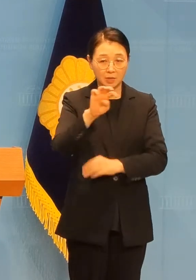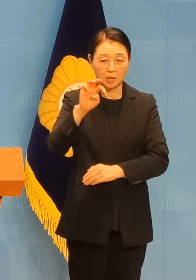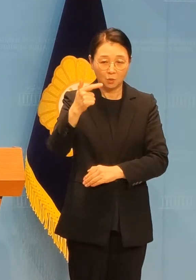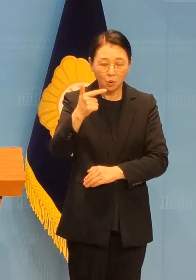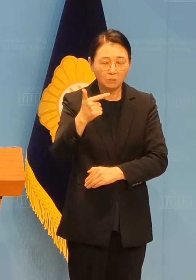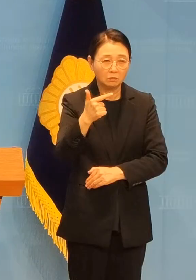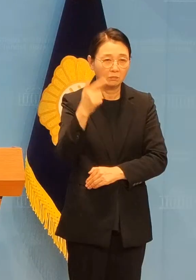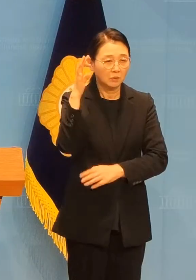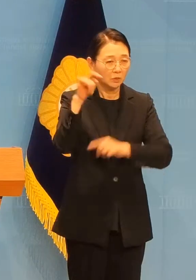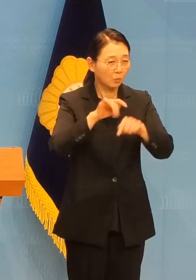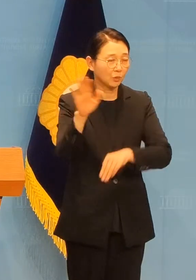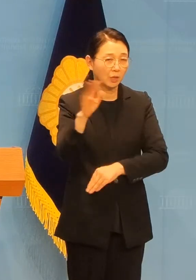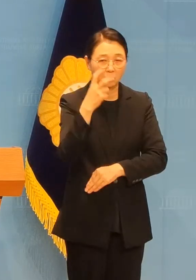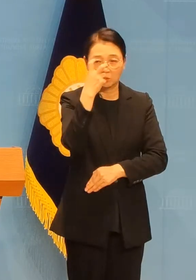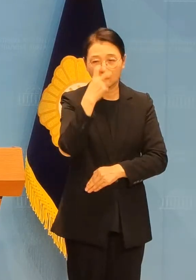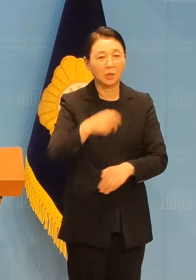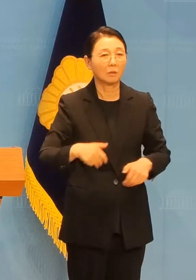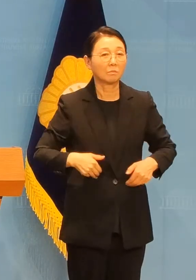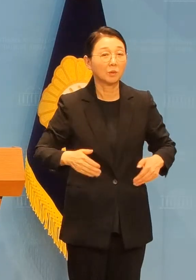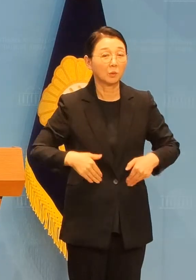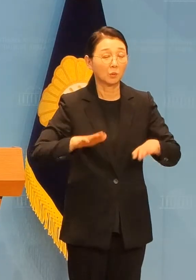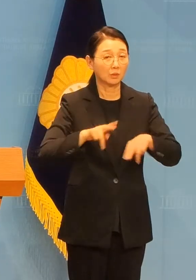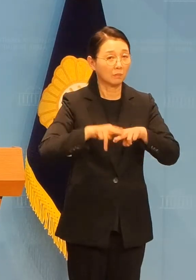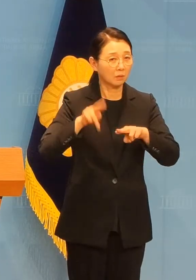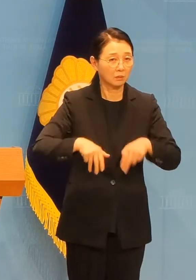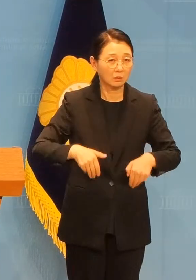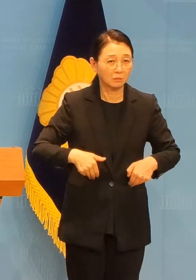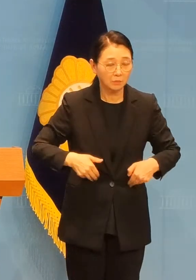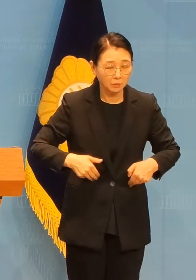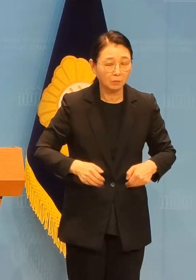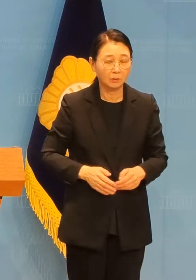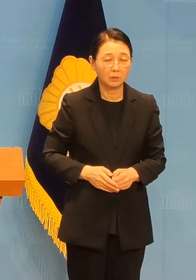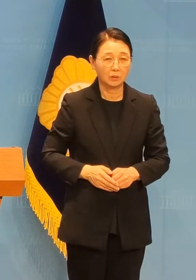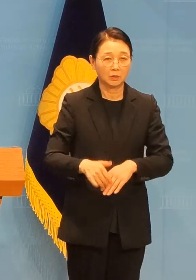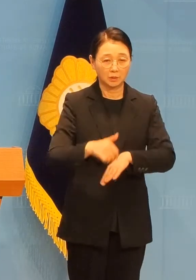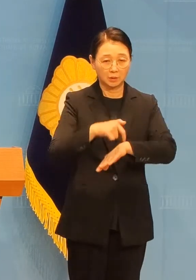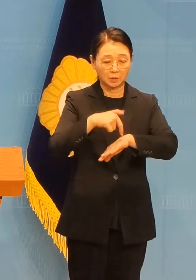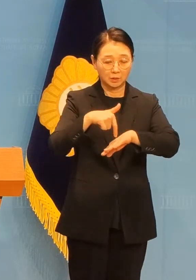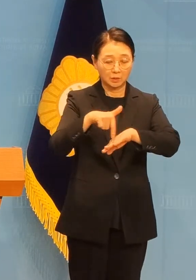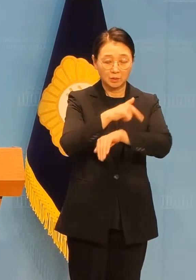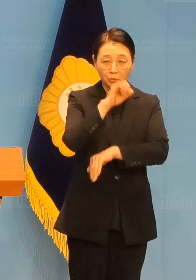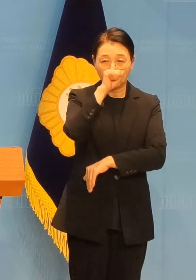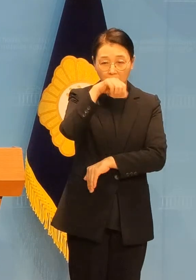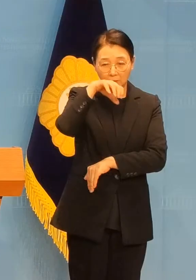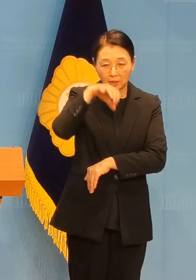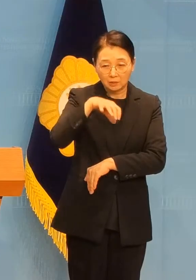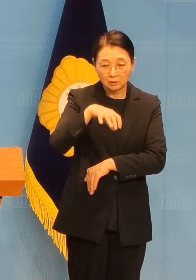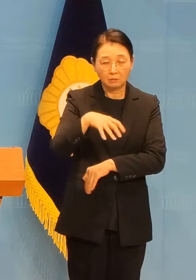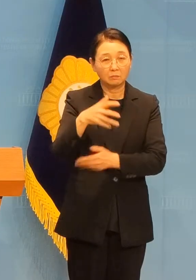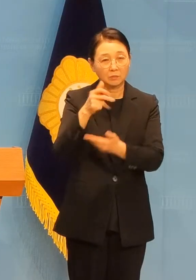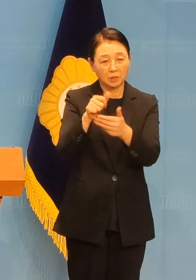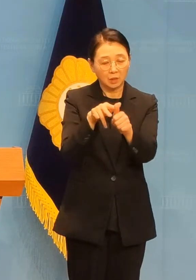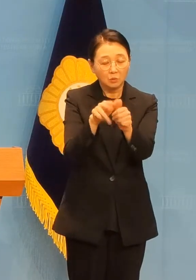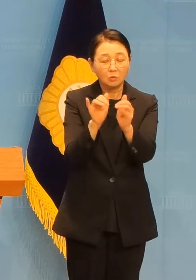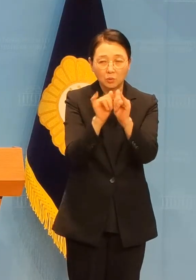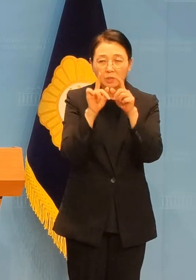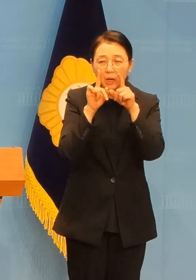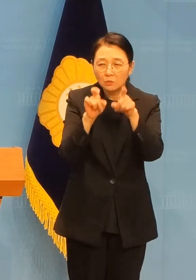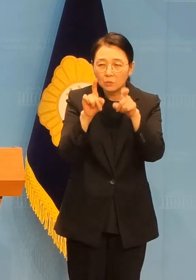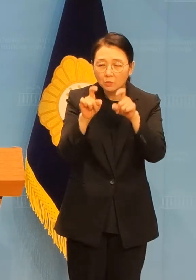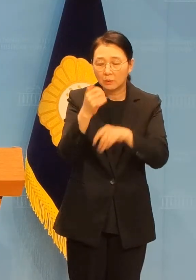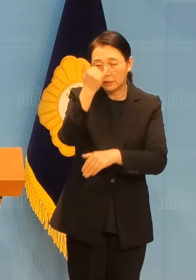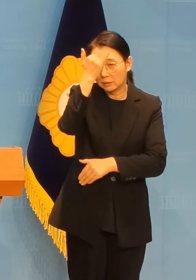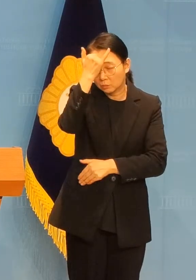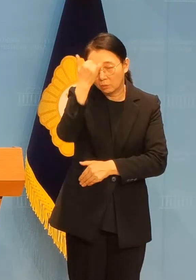즉각 사퇴하십시오. 이해운 기획예산처 장관 후보자를 둘러싼 각종 의혹은 더 이상